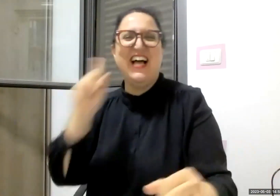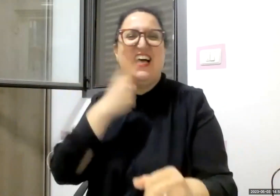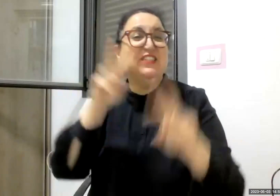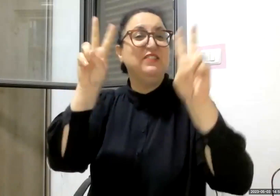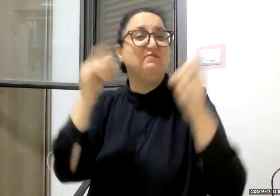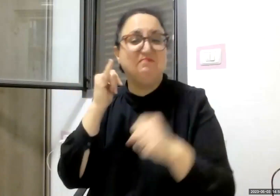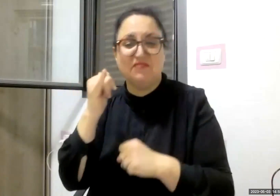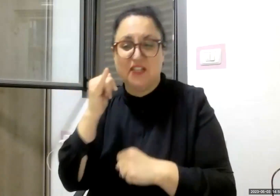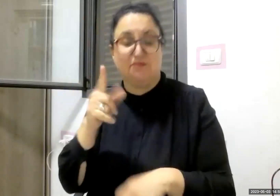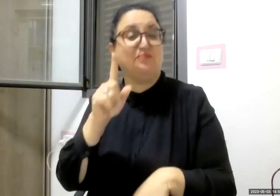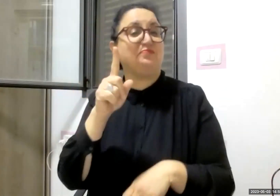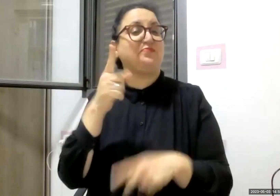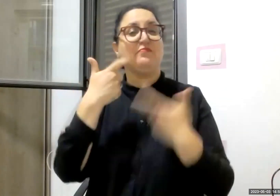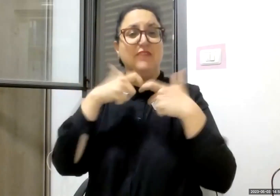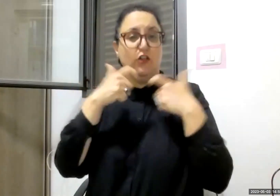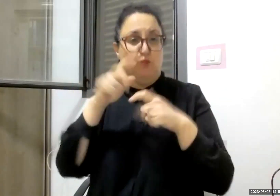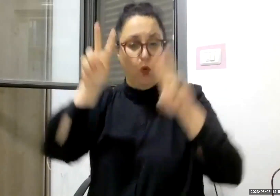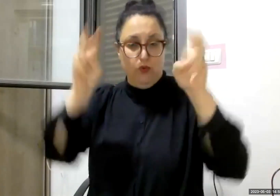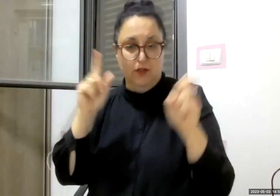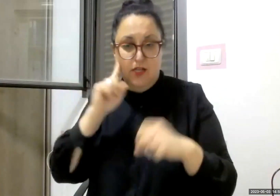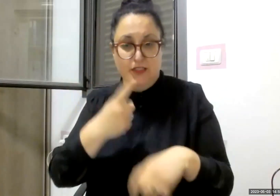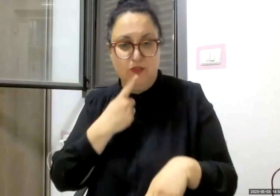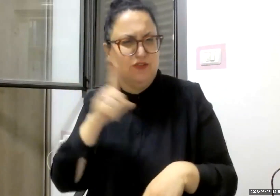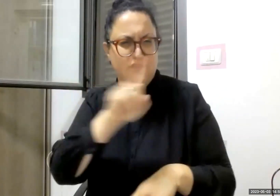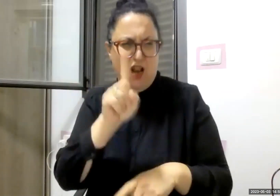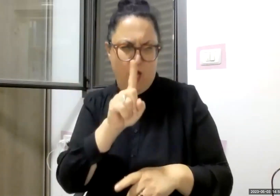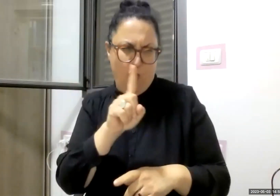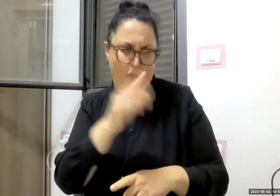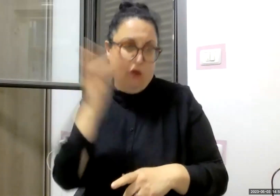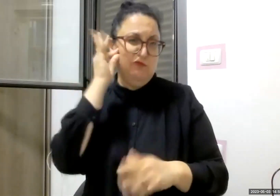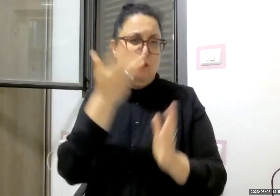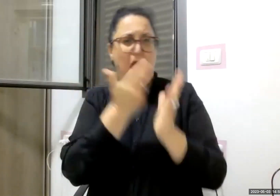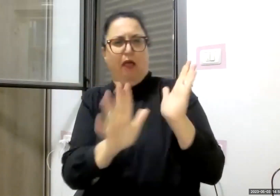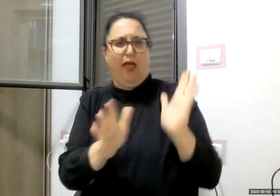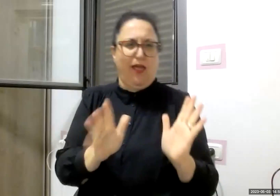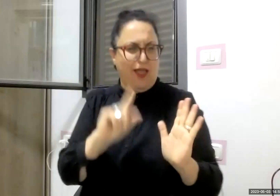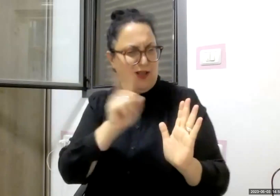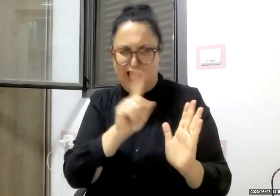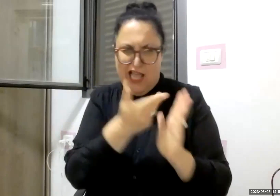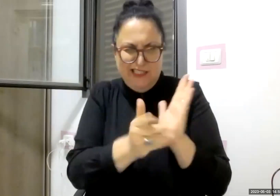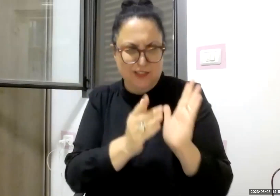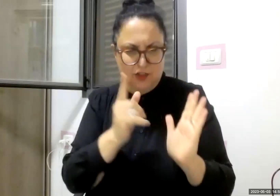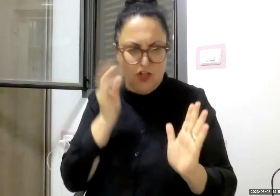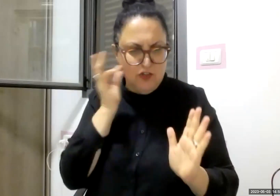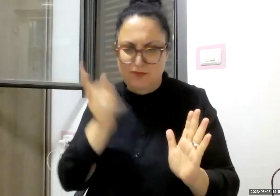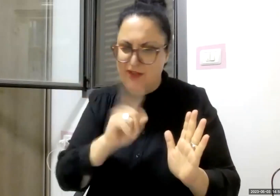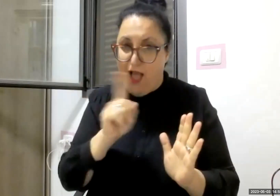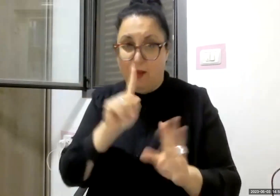אז אם כך, מה זו חרשות? החרשות היא למעשה לא העדר של